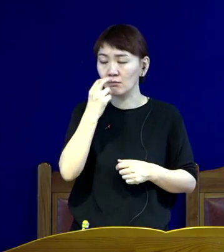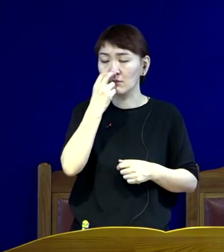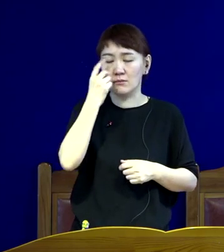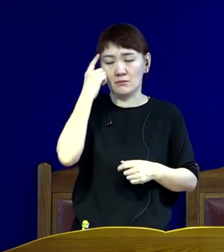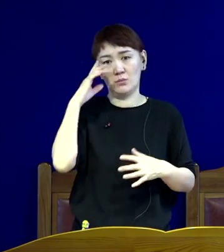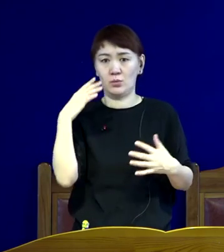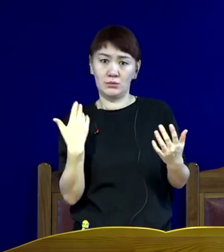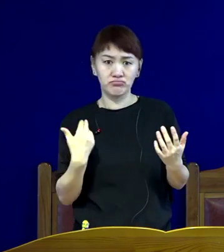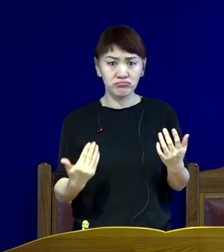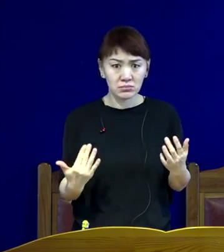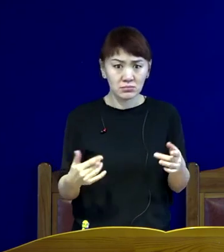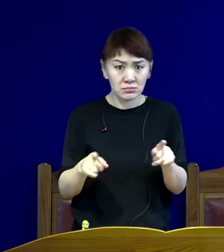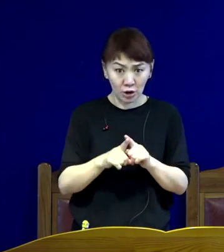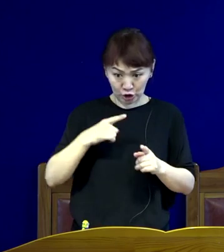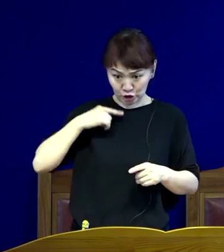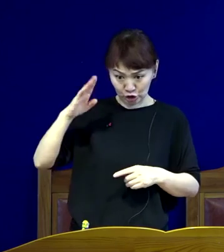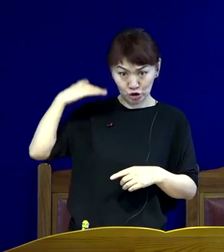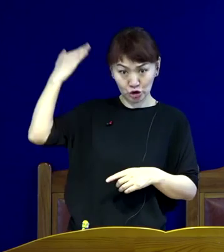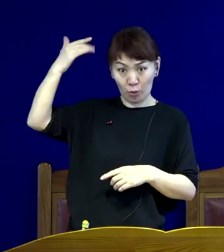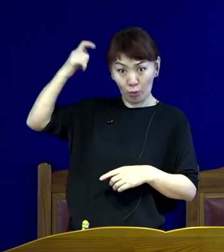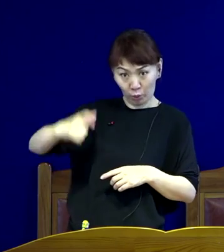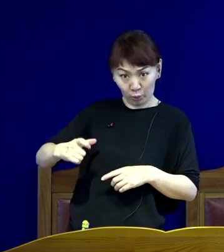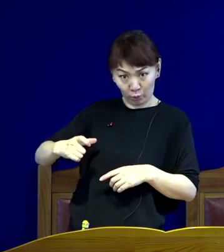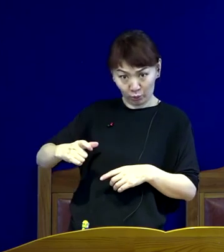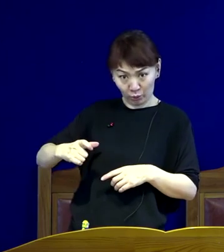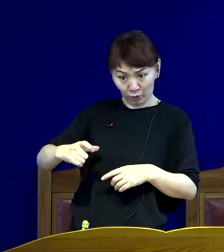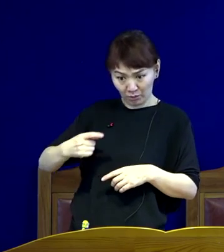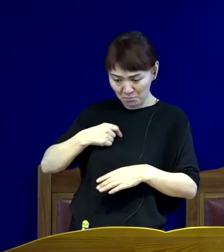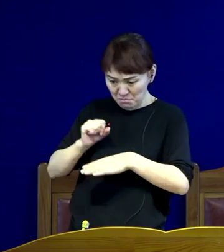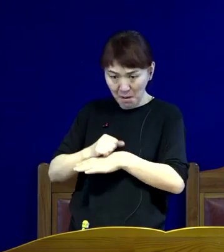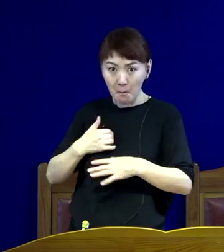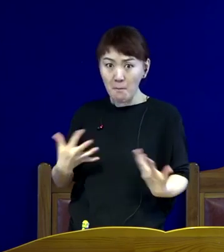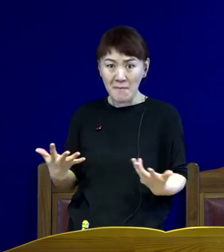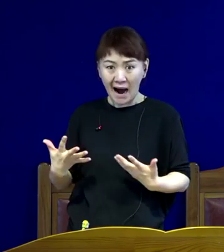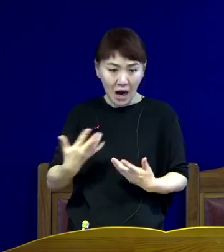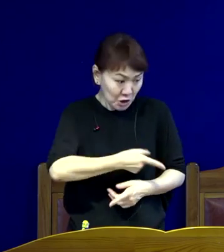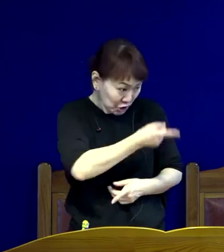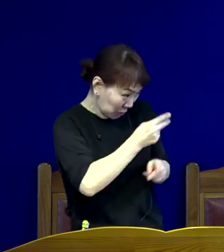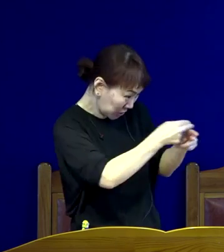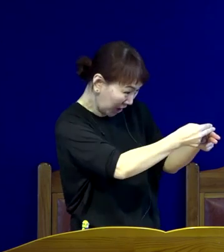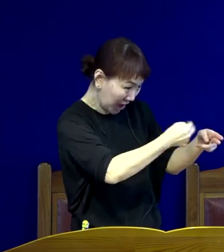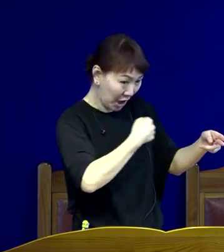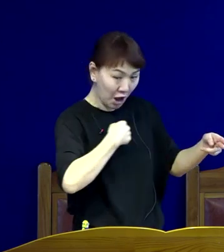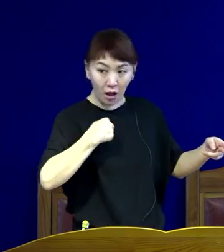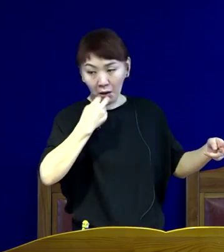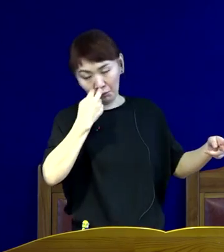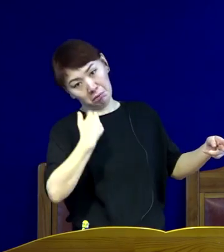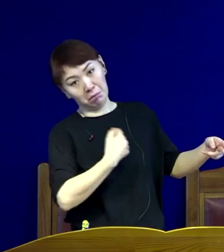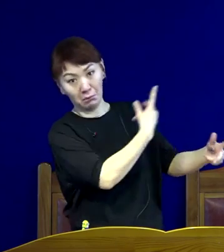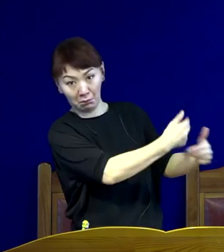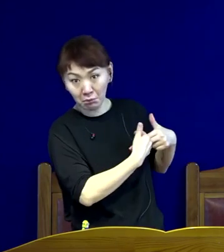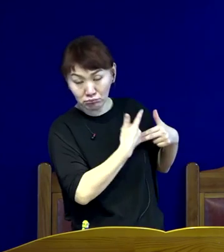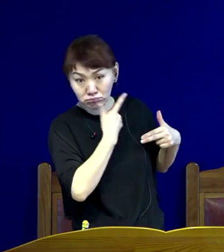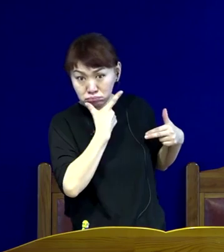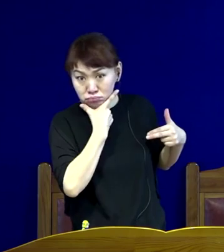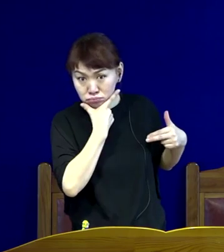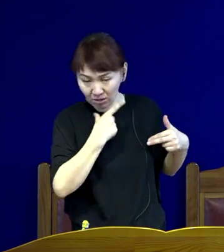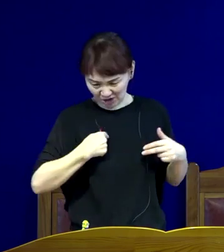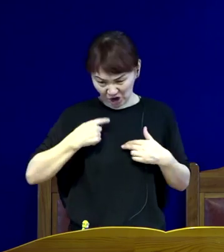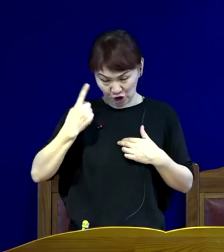том хүн бэлтгэлээ хангаагүй байх юм бол хүүхдтэйгээ хойлоо цуг өгөх нь гэсэн. Харин том хүн бэлтгэлээ хангачихсан байхад хүүхэд ухаалсан ч